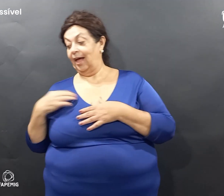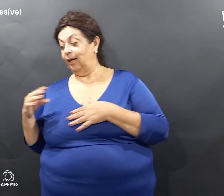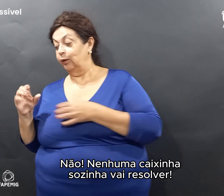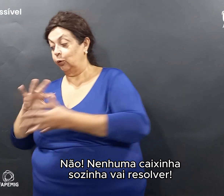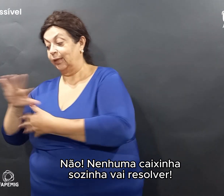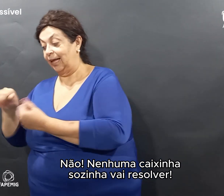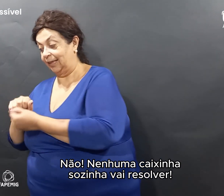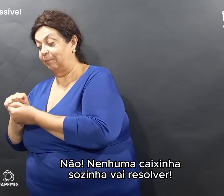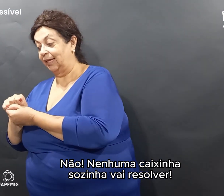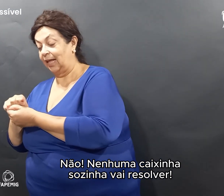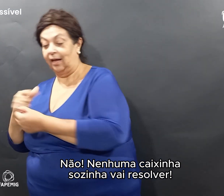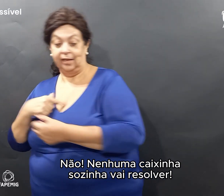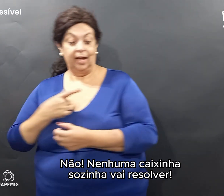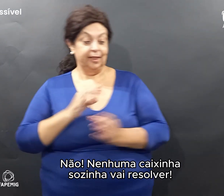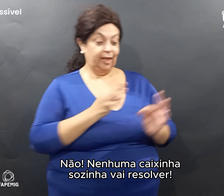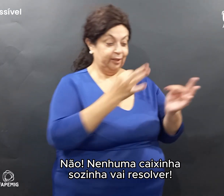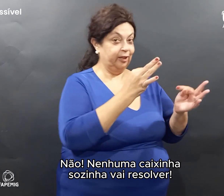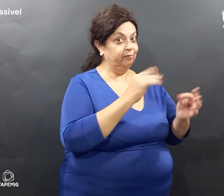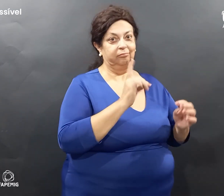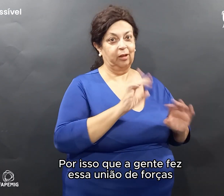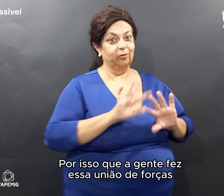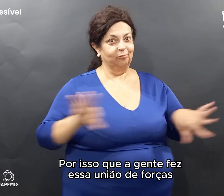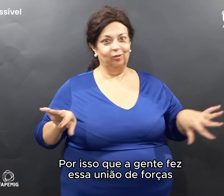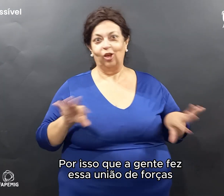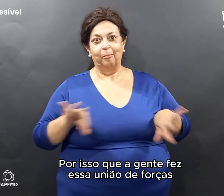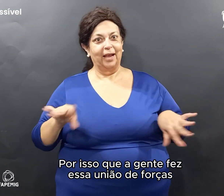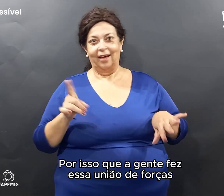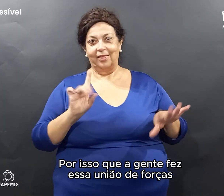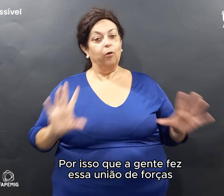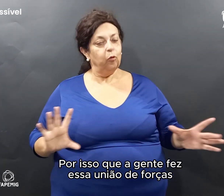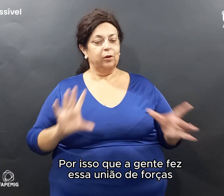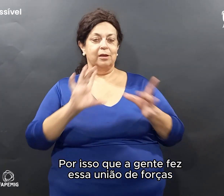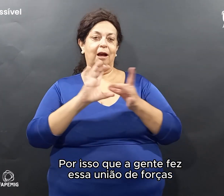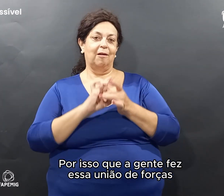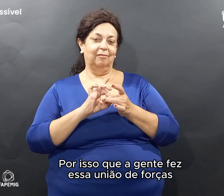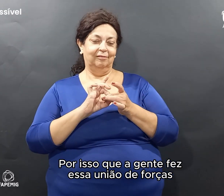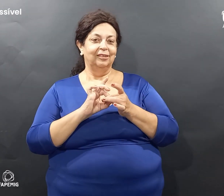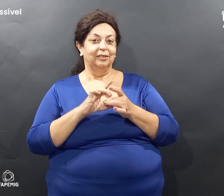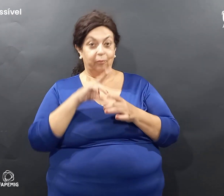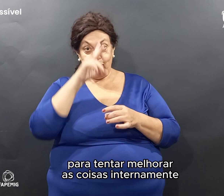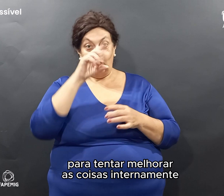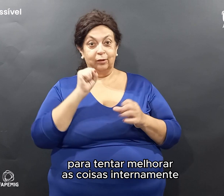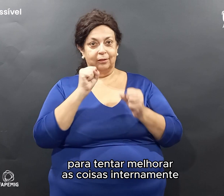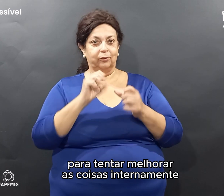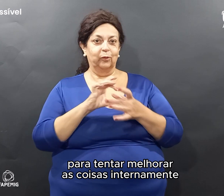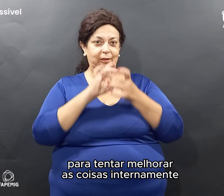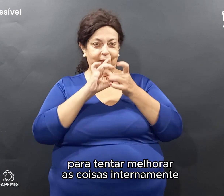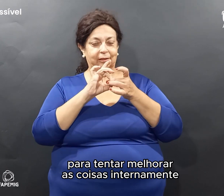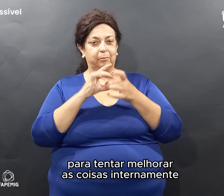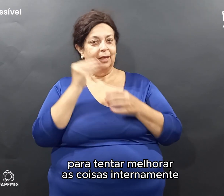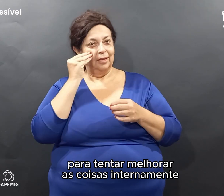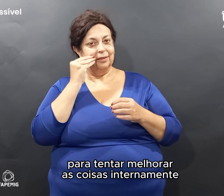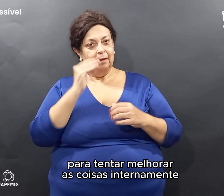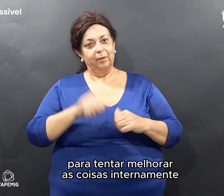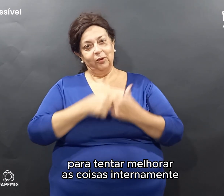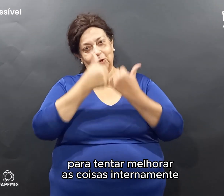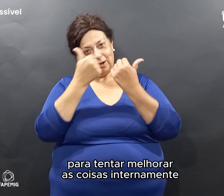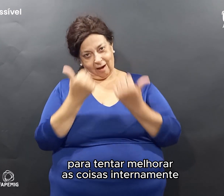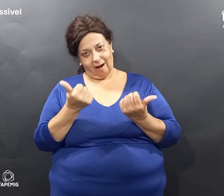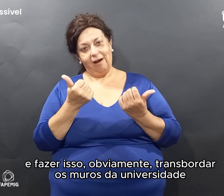Não, nenhuma caixinha sozinha vai resolver. Por isso que a gente fez essa união aí de forças para tentar, né, melhorar as coisas internamente e fazer